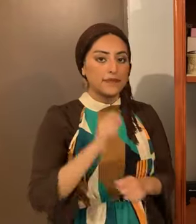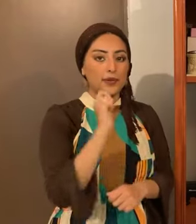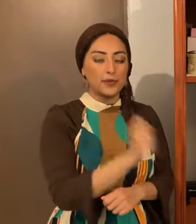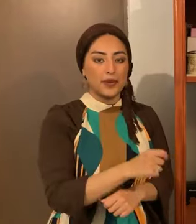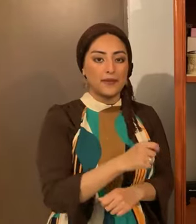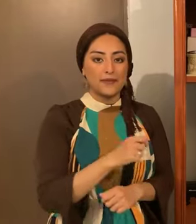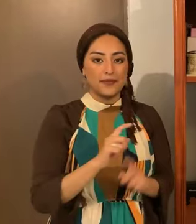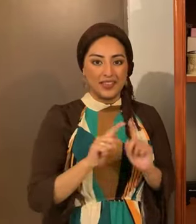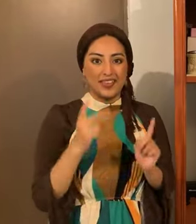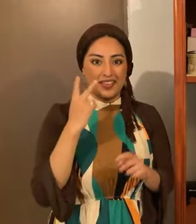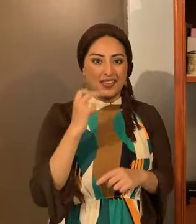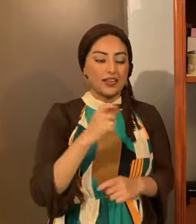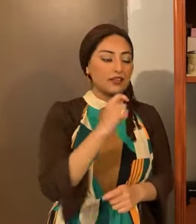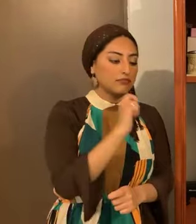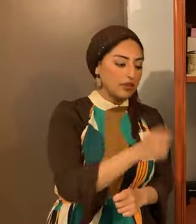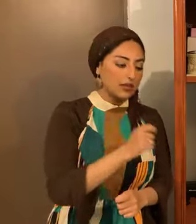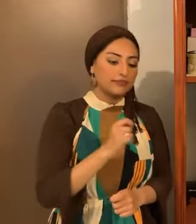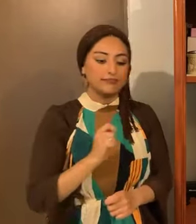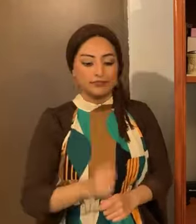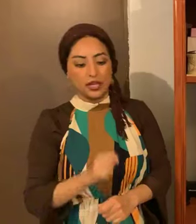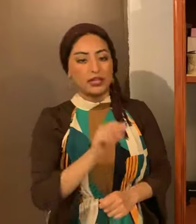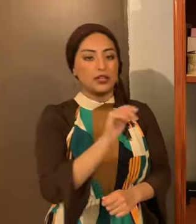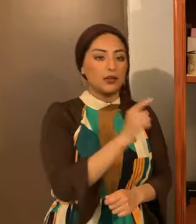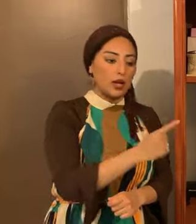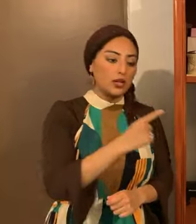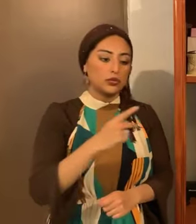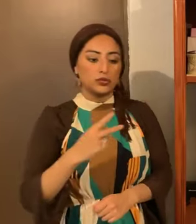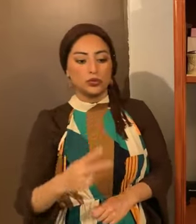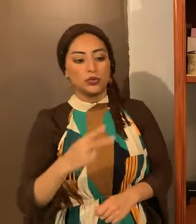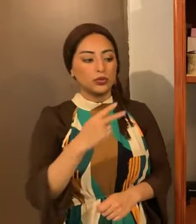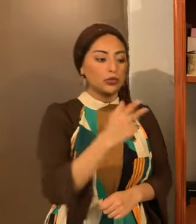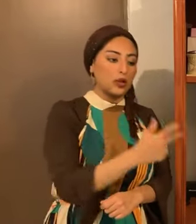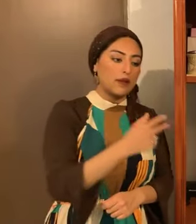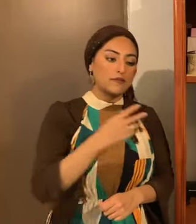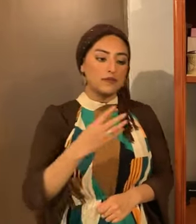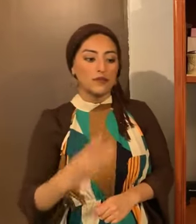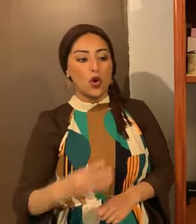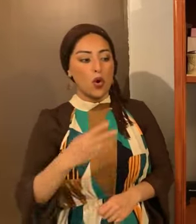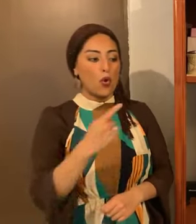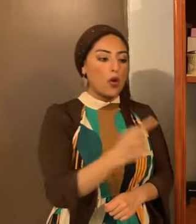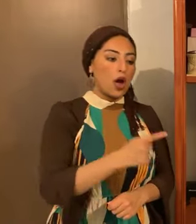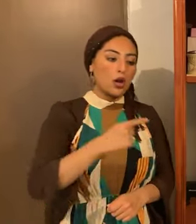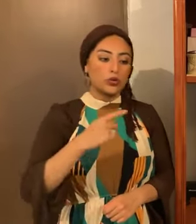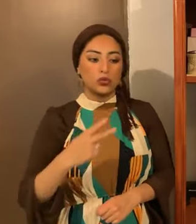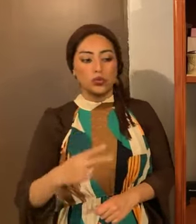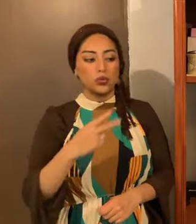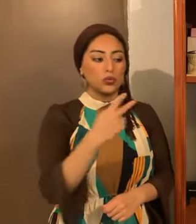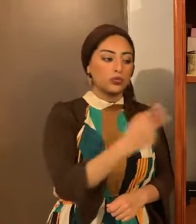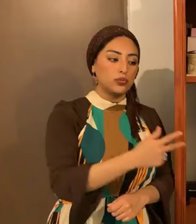Sí, 1, 2, 3, 4, 1, 2, 3, 4.